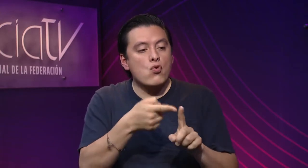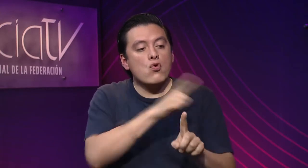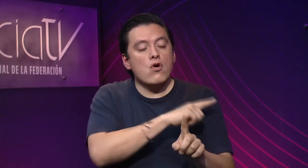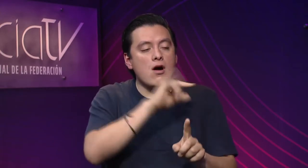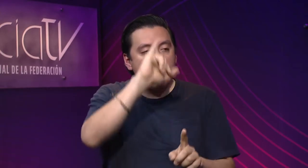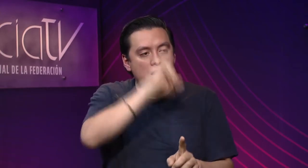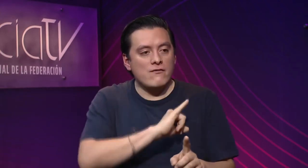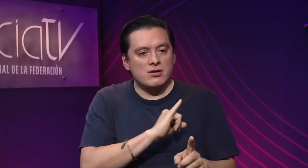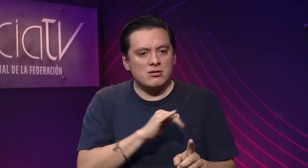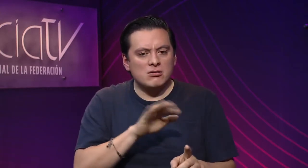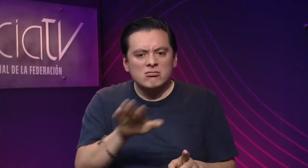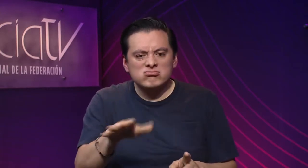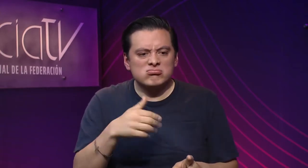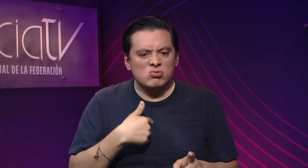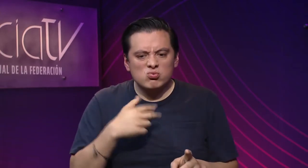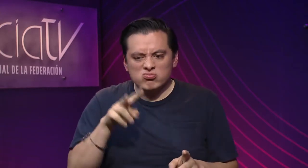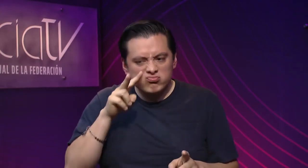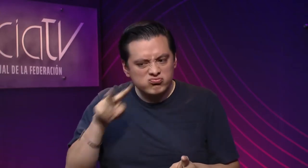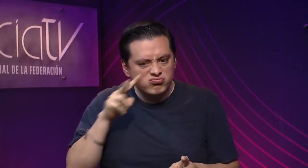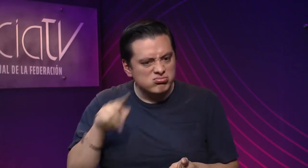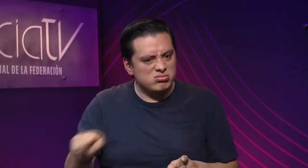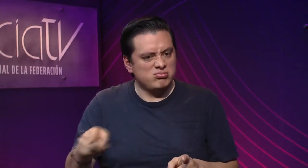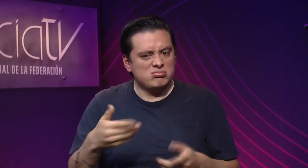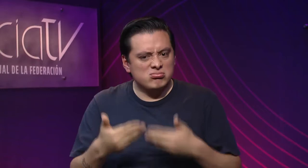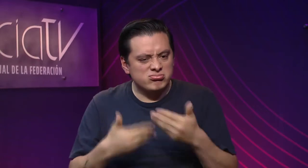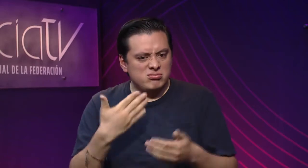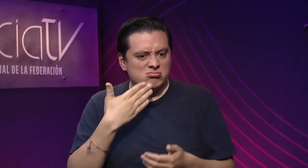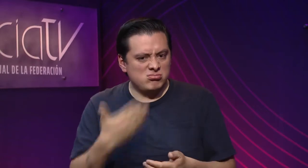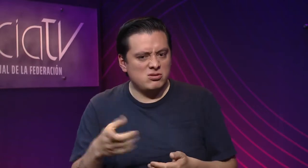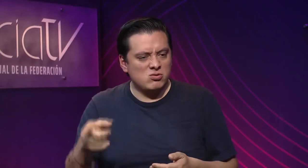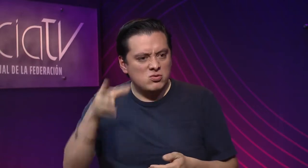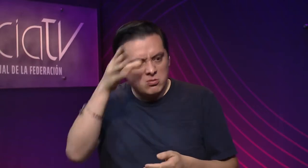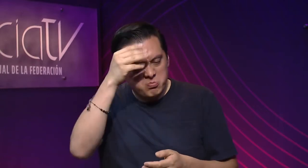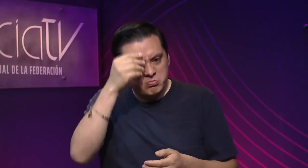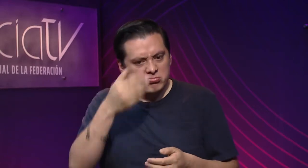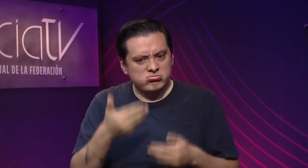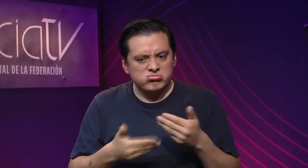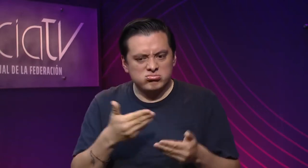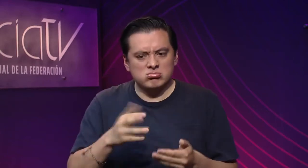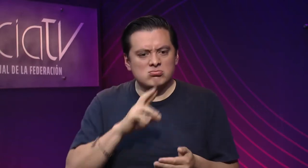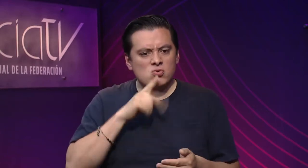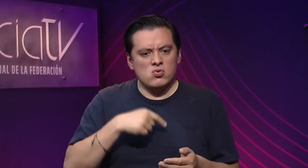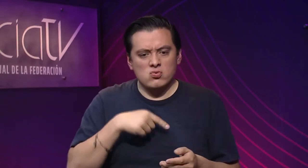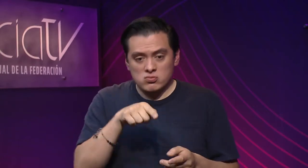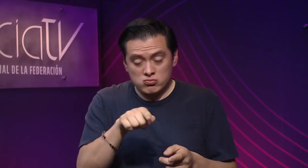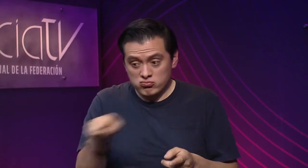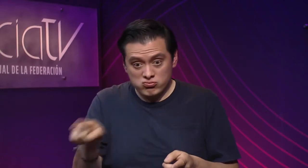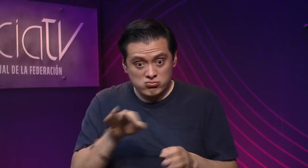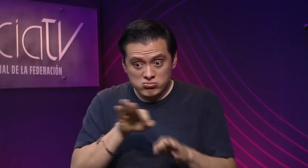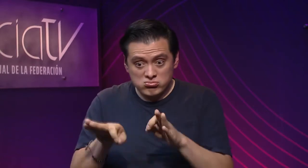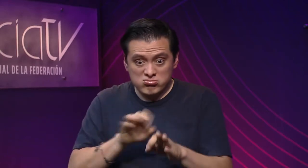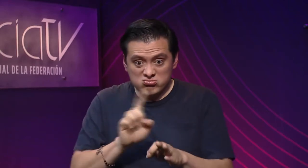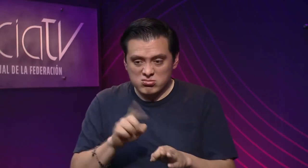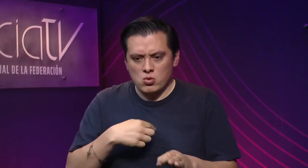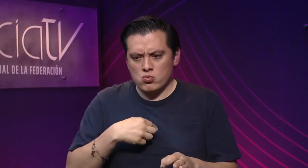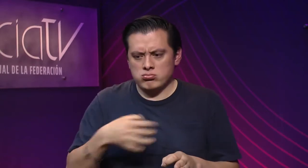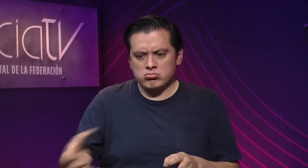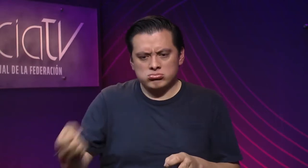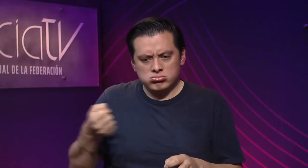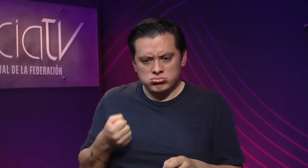seguí insistiendo hasta que de repente otro jefe, otro directivo me dijo, oye, ¿qué pasa? Yo veo que tú aprendes muy bien, yo veo que tú lo haces